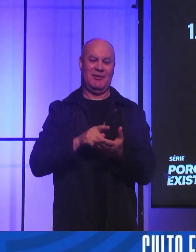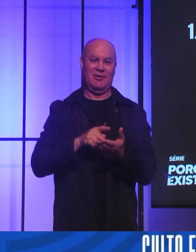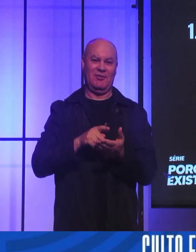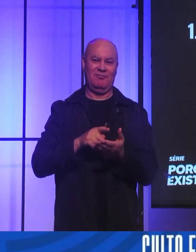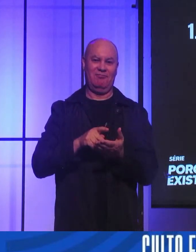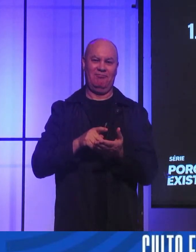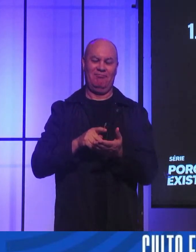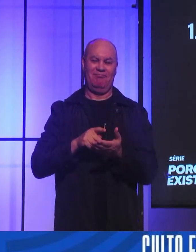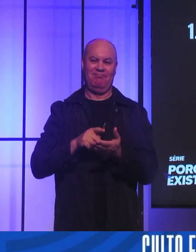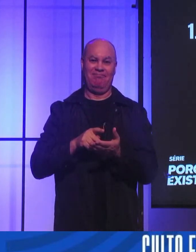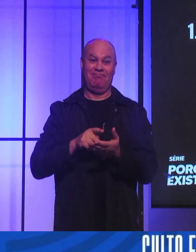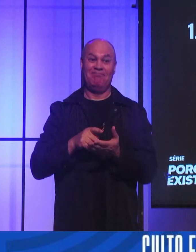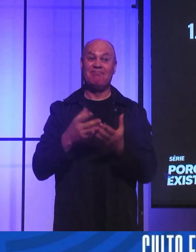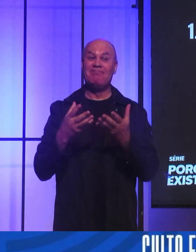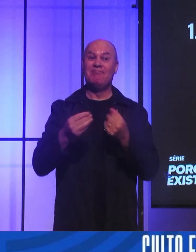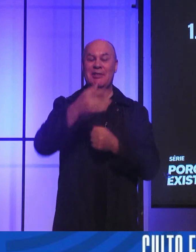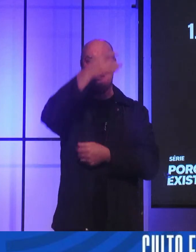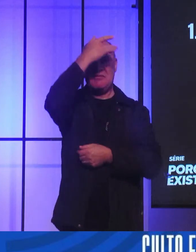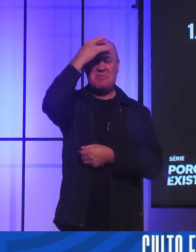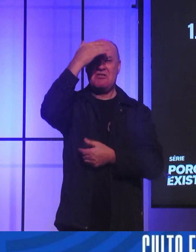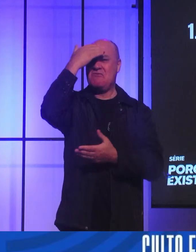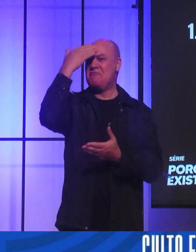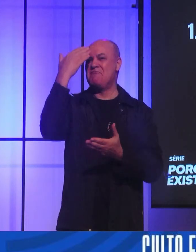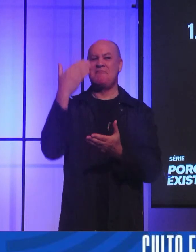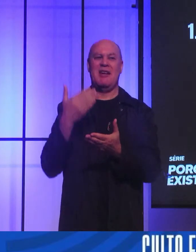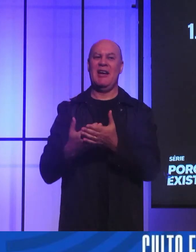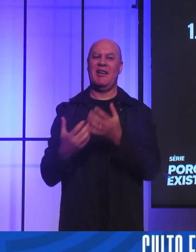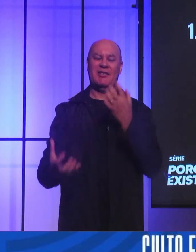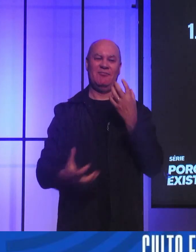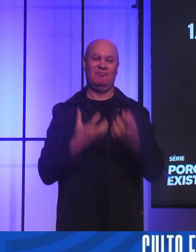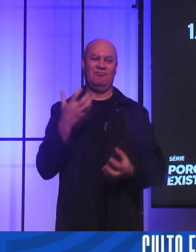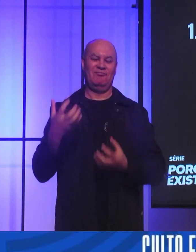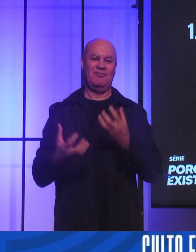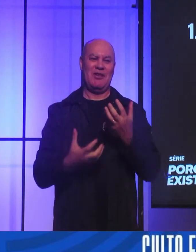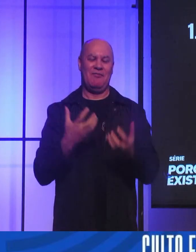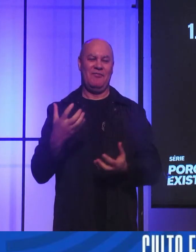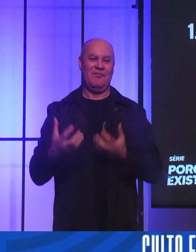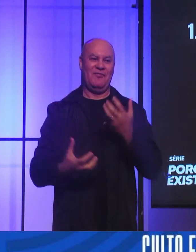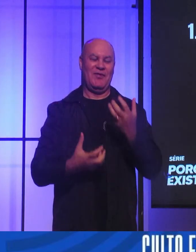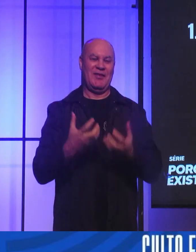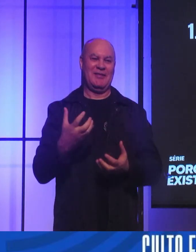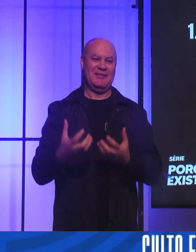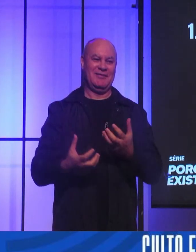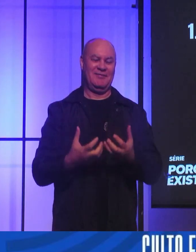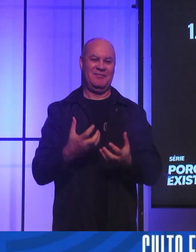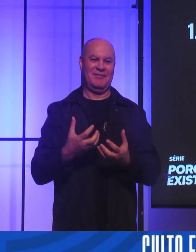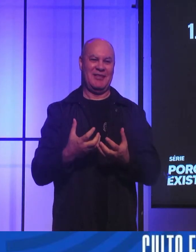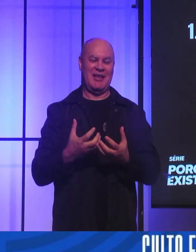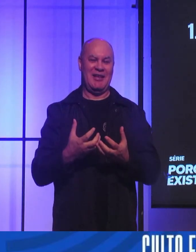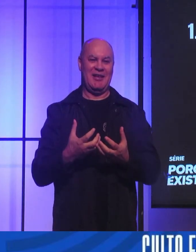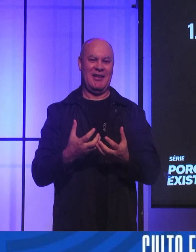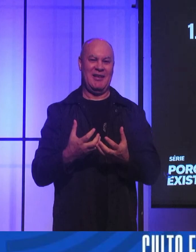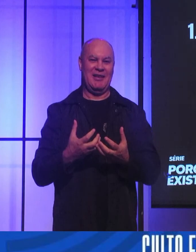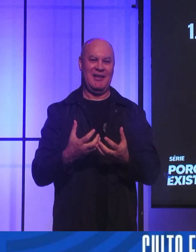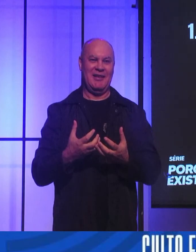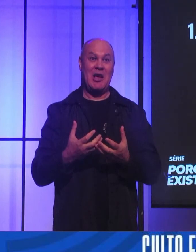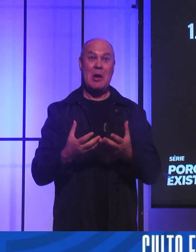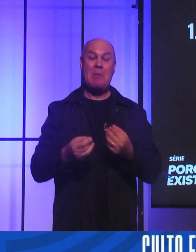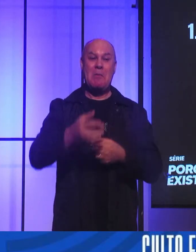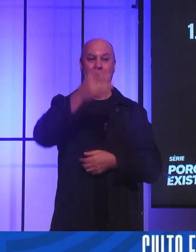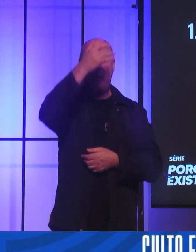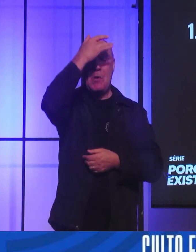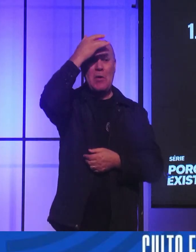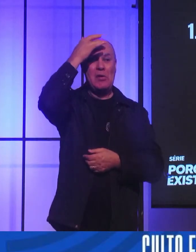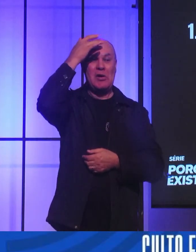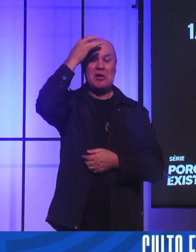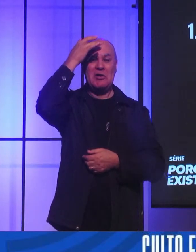sendo lentas e tardias em falar do Evangelho, porque na verdade não entendem que existe uma realidade chamada